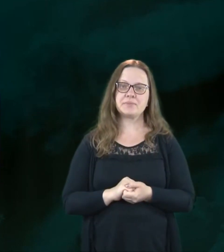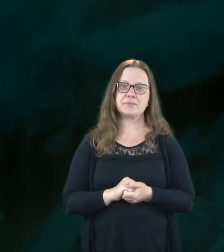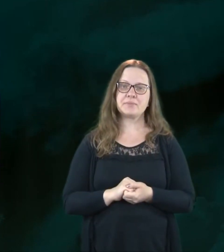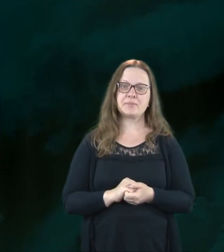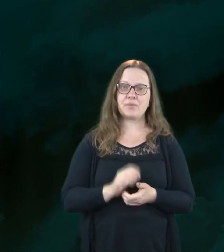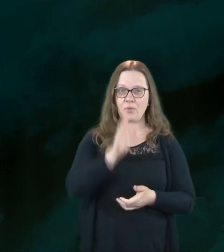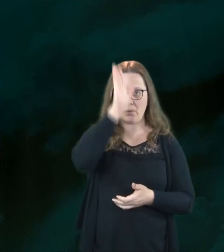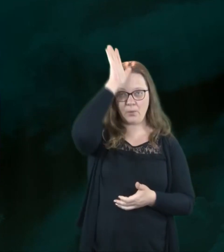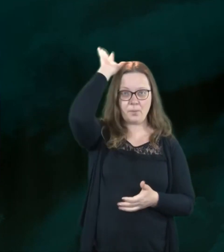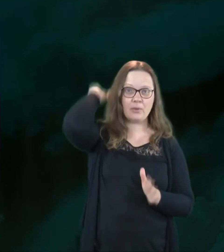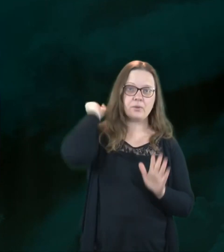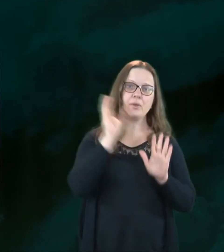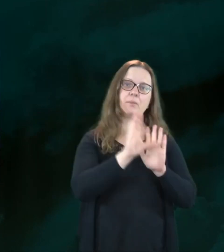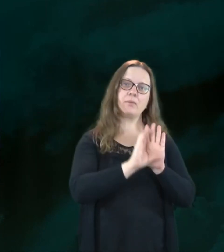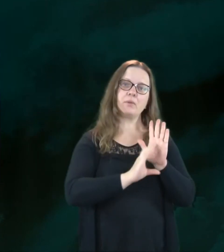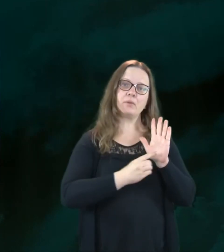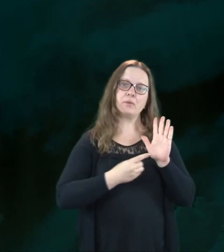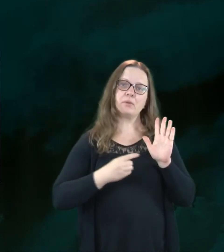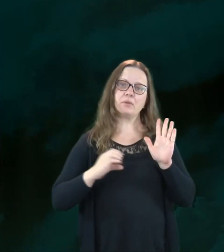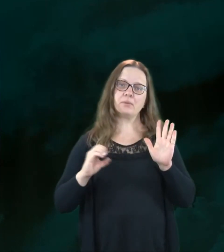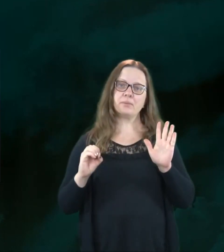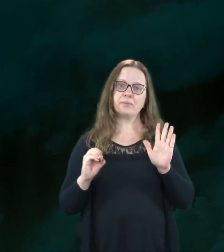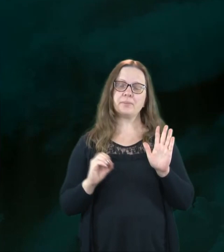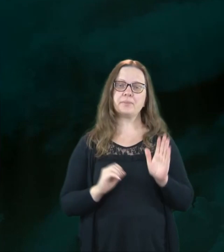Romanos 10,